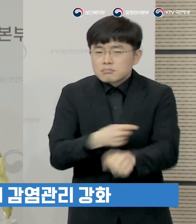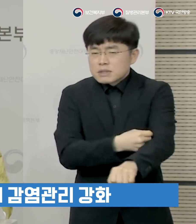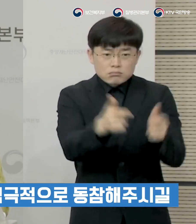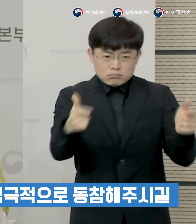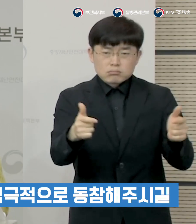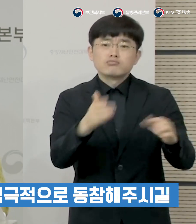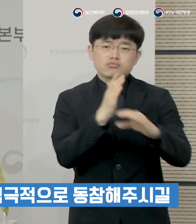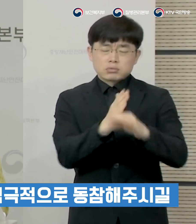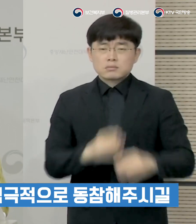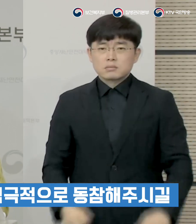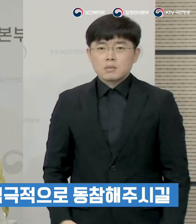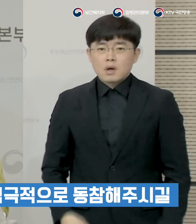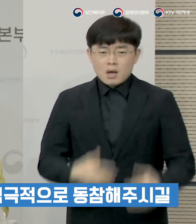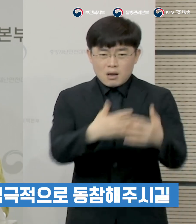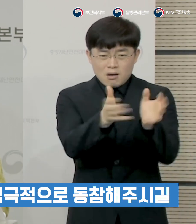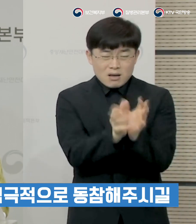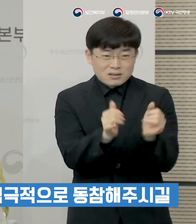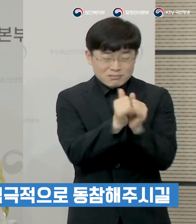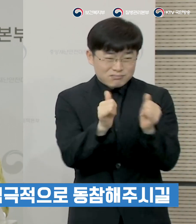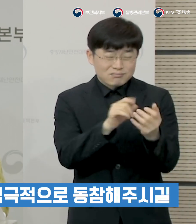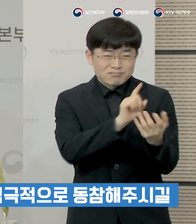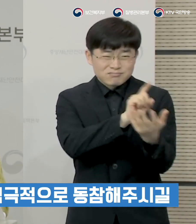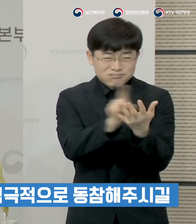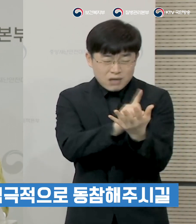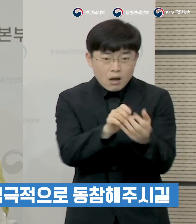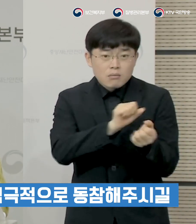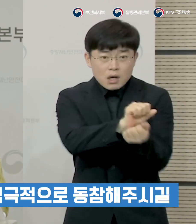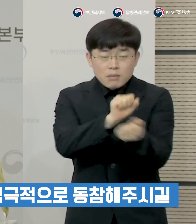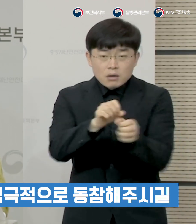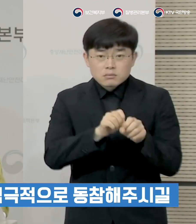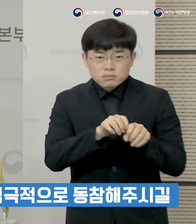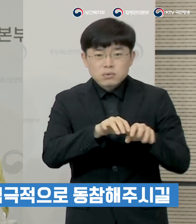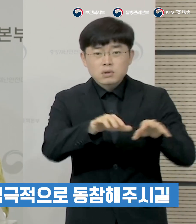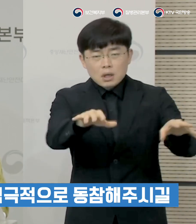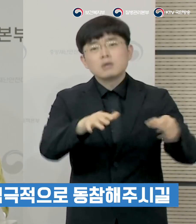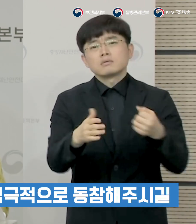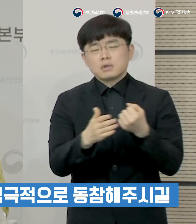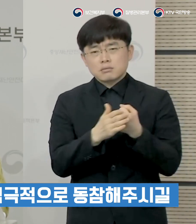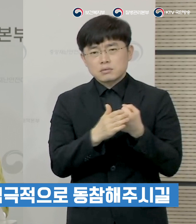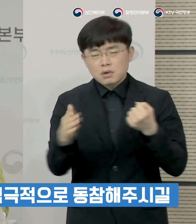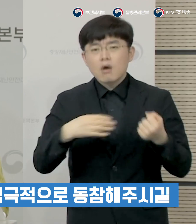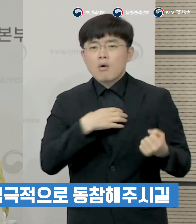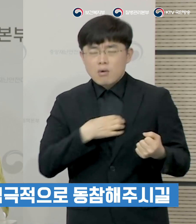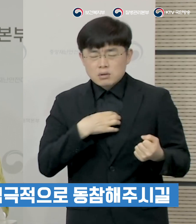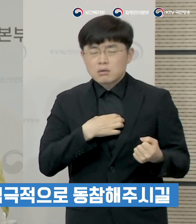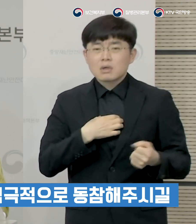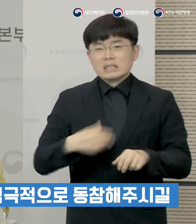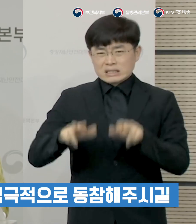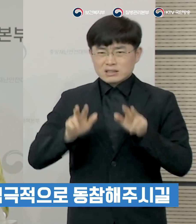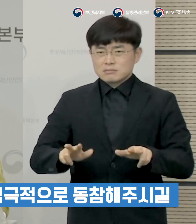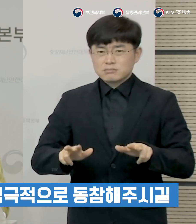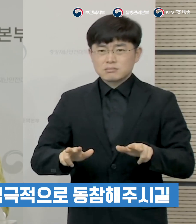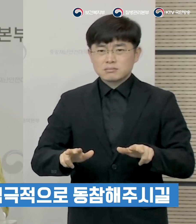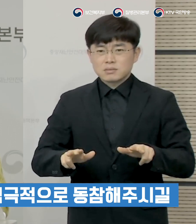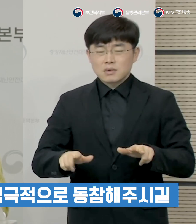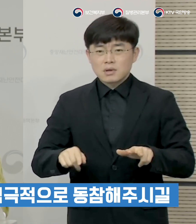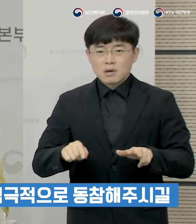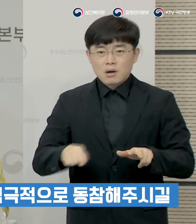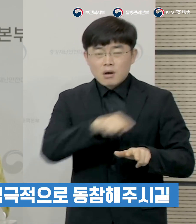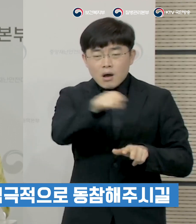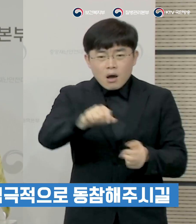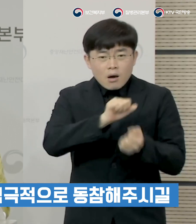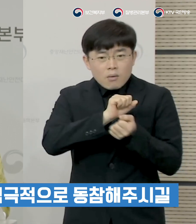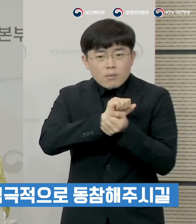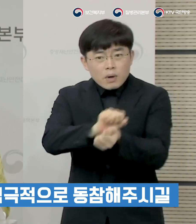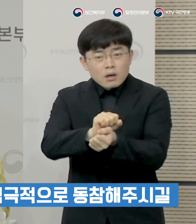하고 있습니다. 집단 감염을 통해 코로나19가 빠르게 확산될 수 있는 가능성은 여전하기에 지금은 확실하게 지역사회의